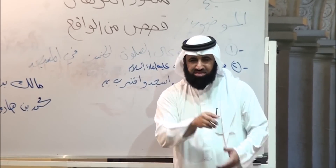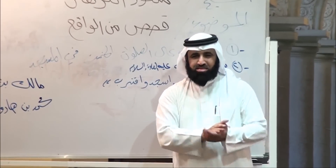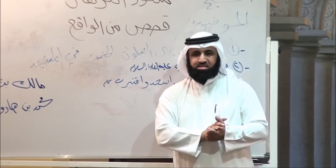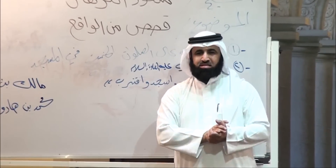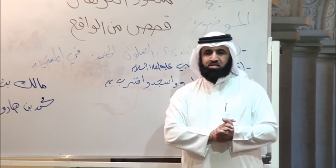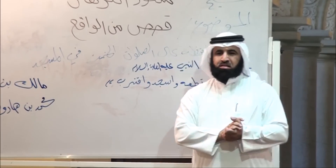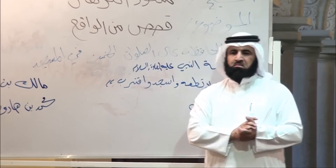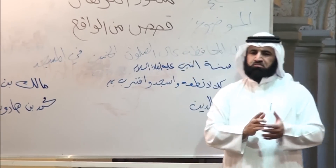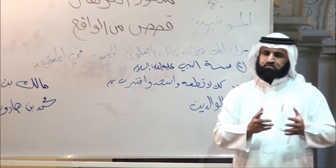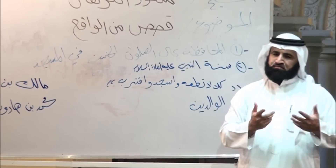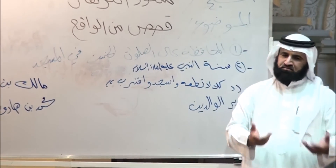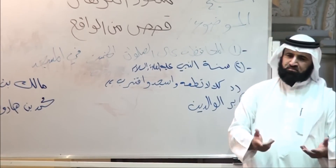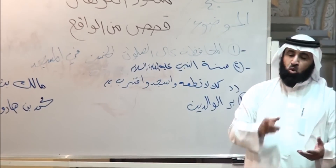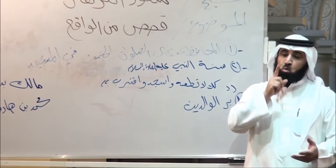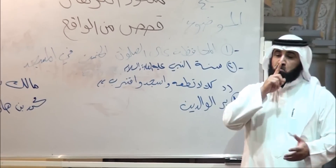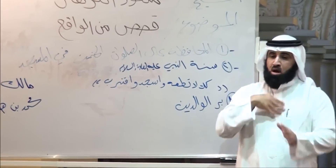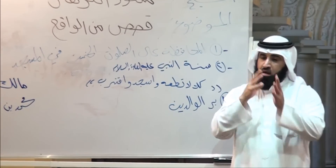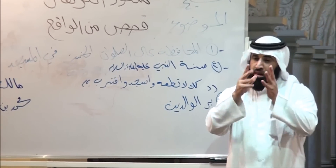ماذا فعلت؟